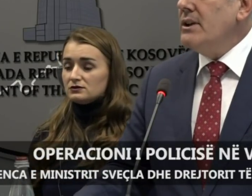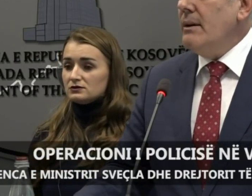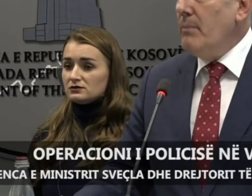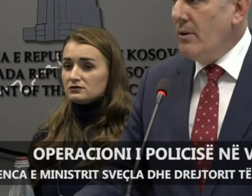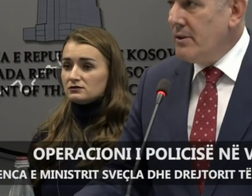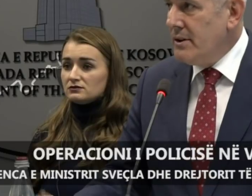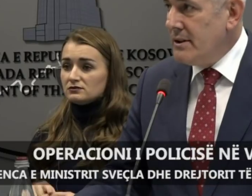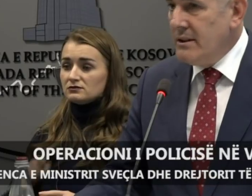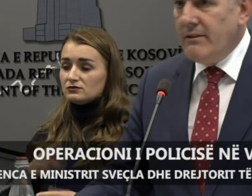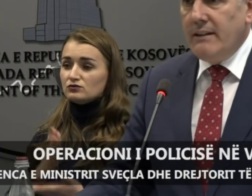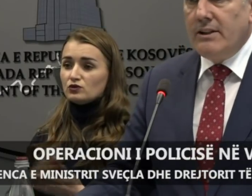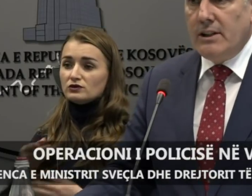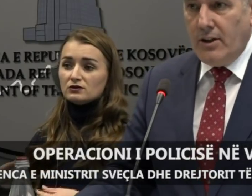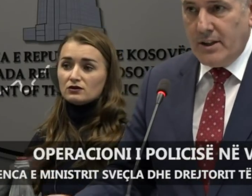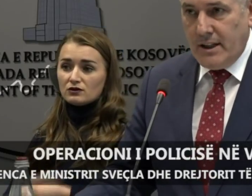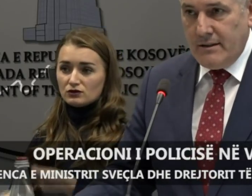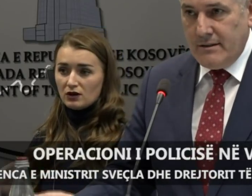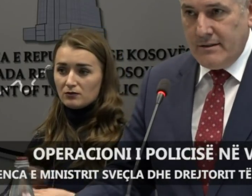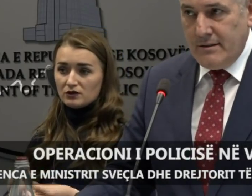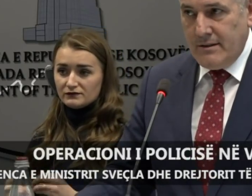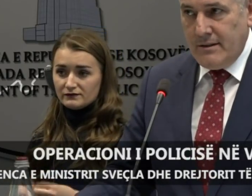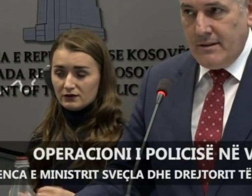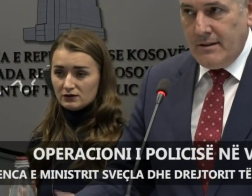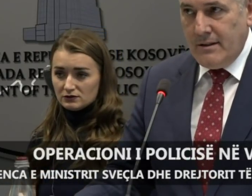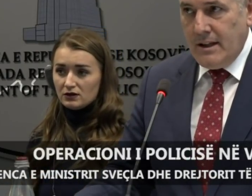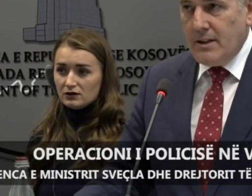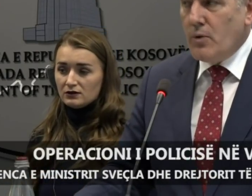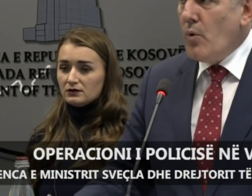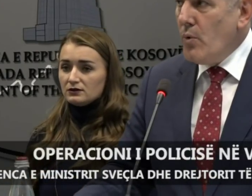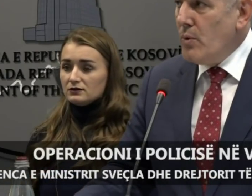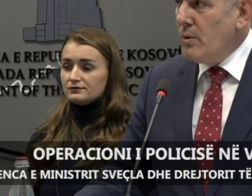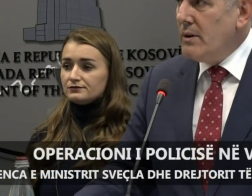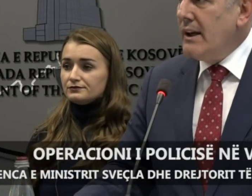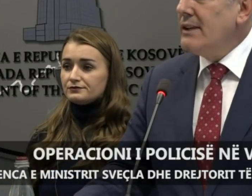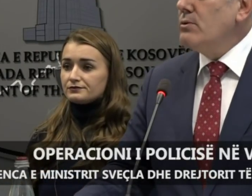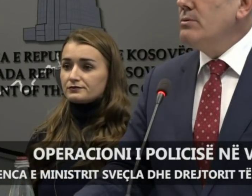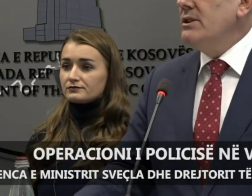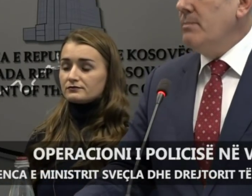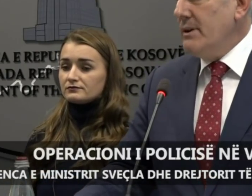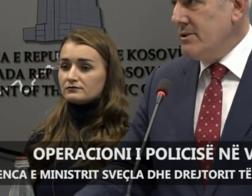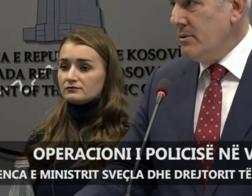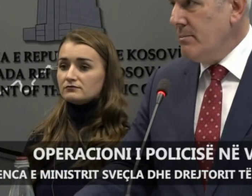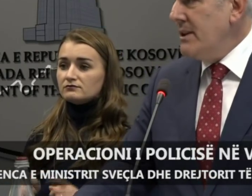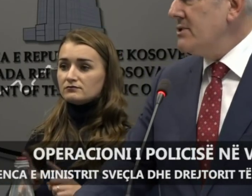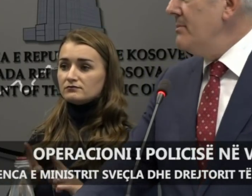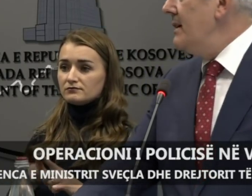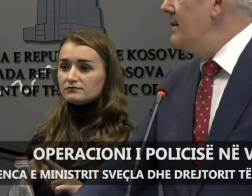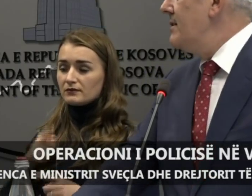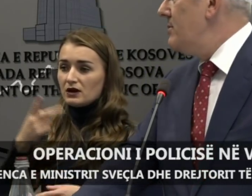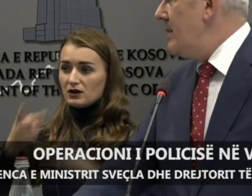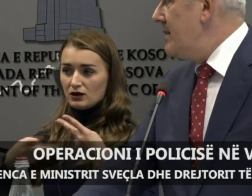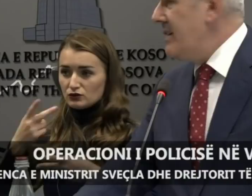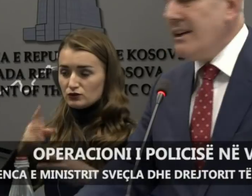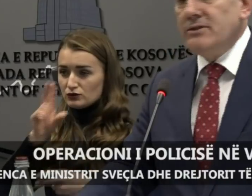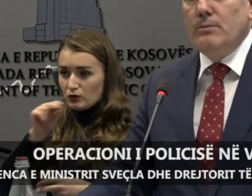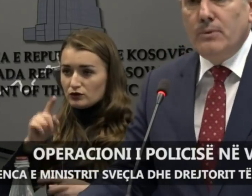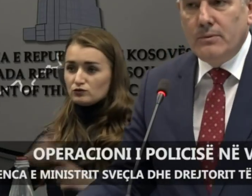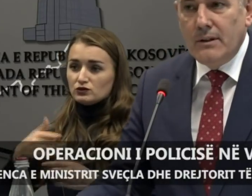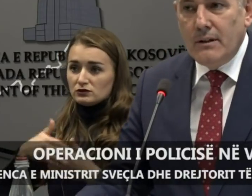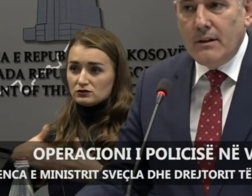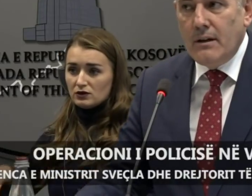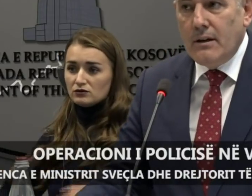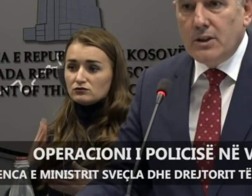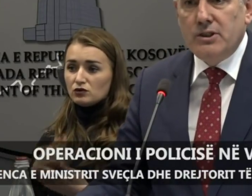pas kontraband të nivellive të larta, edhe ku hetusit policor, bashkë me doganier, janë